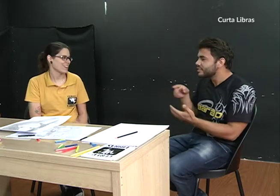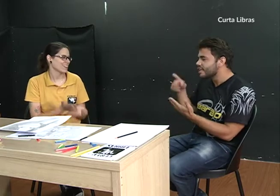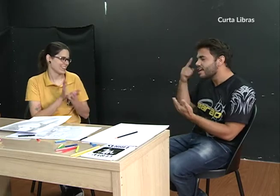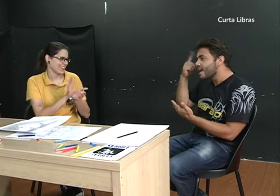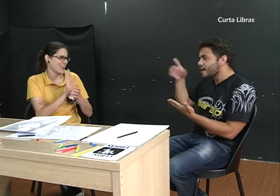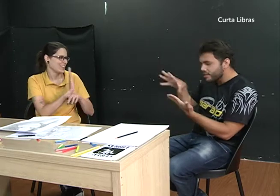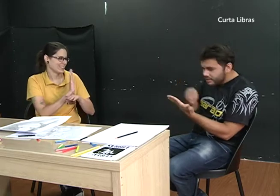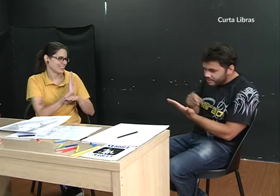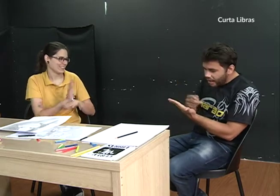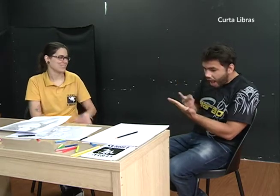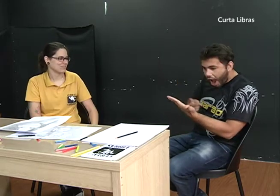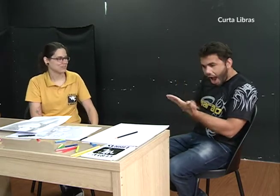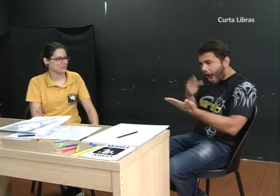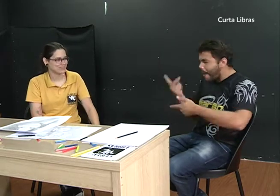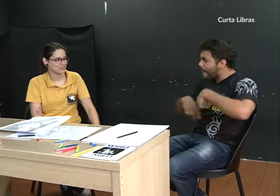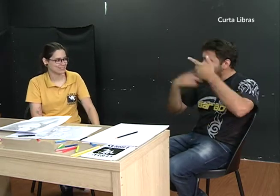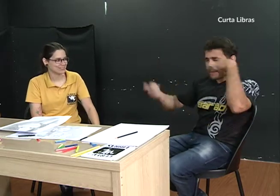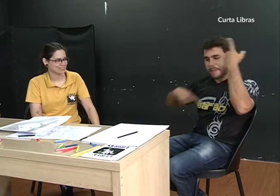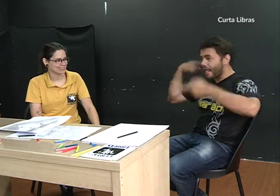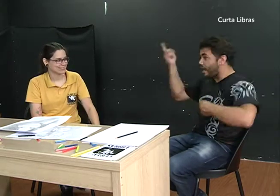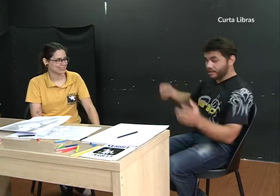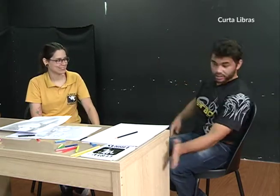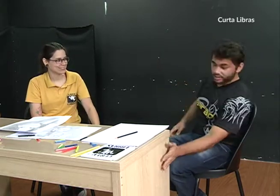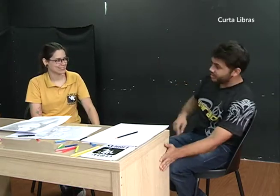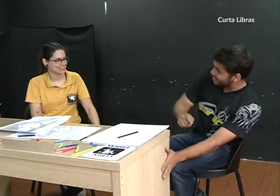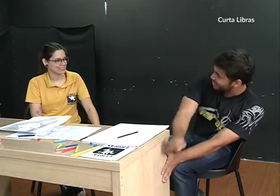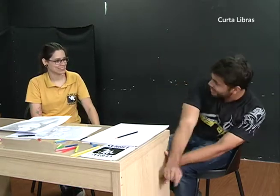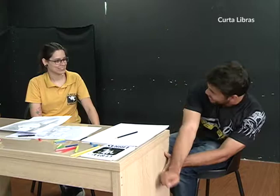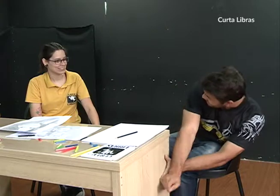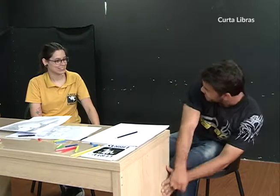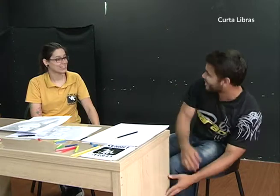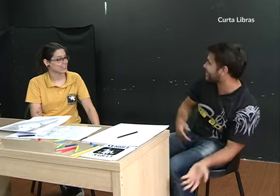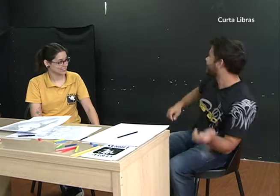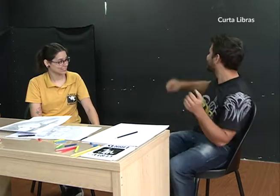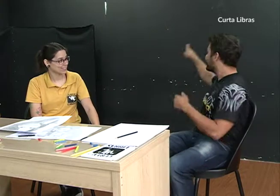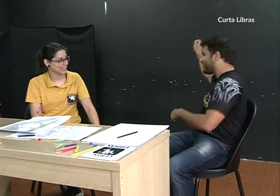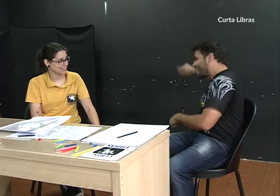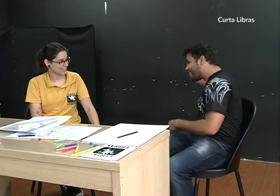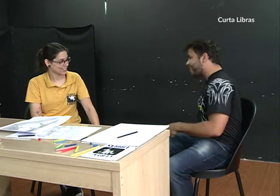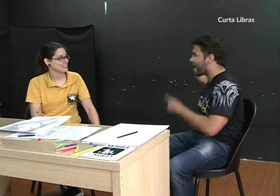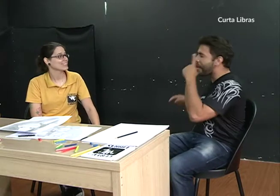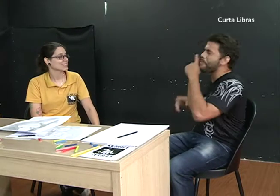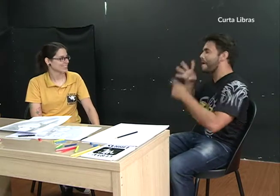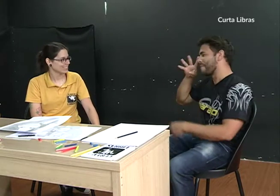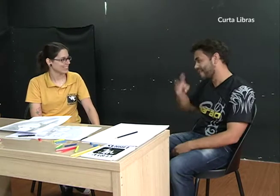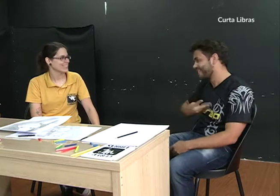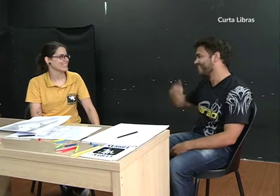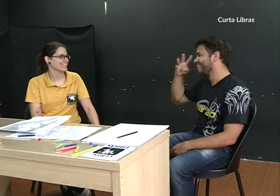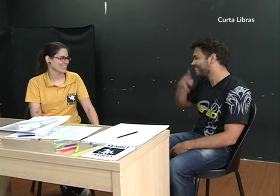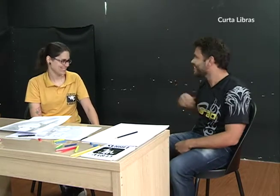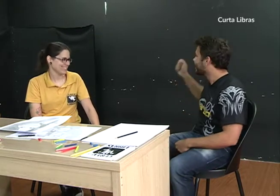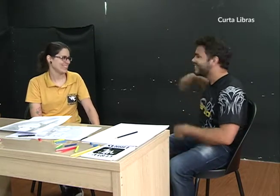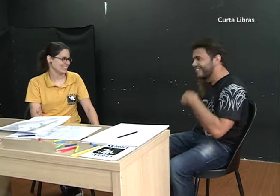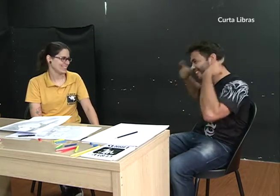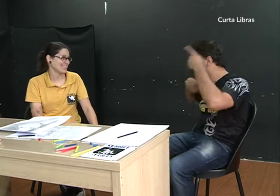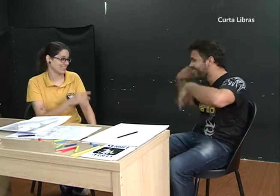casa, eu desenhava nos móveis, nas paredes, minha mãe ficava louca comigo, brigava comigo por causa